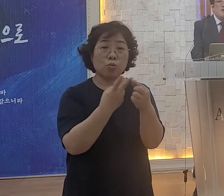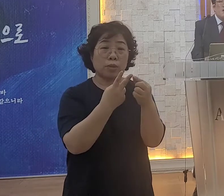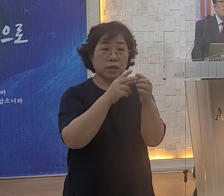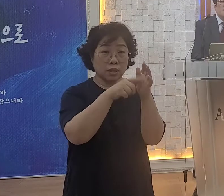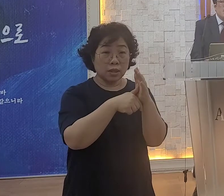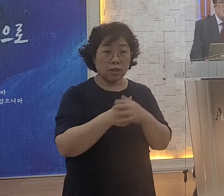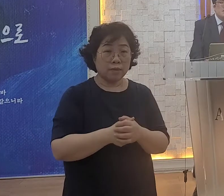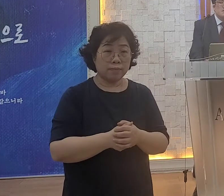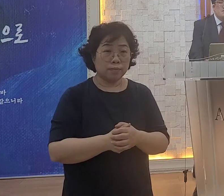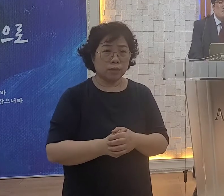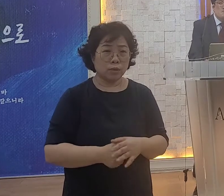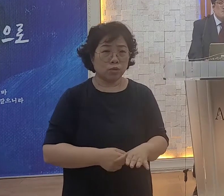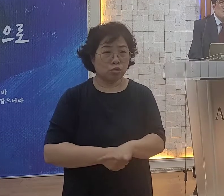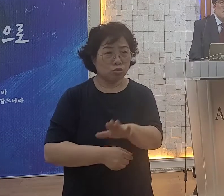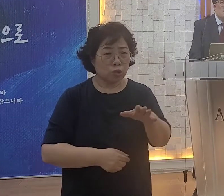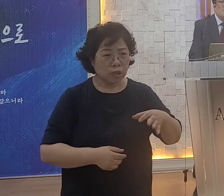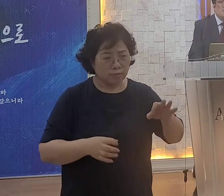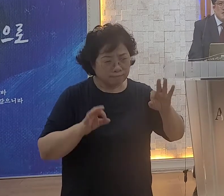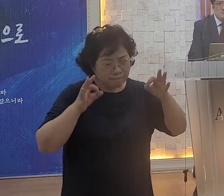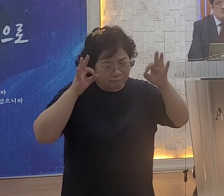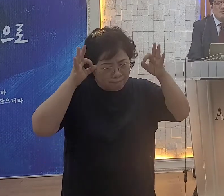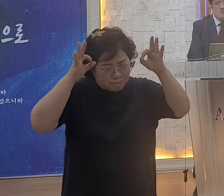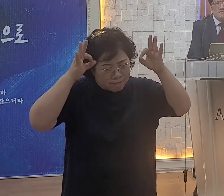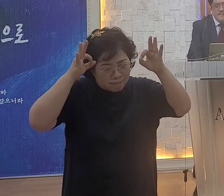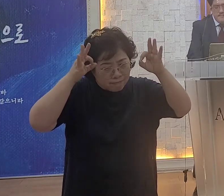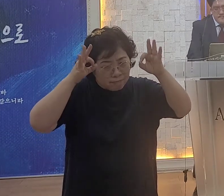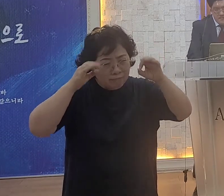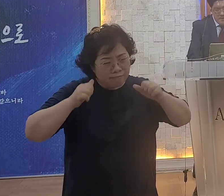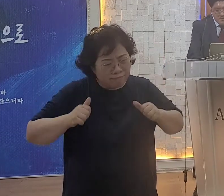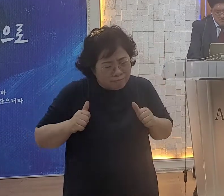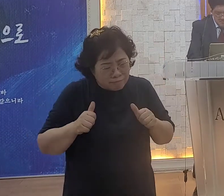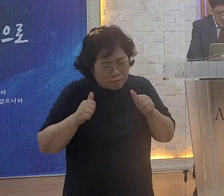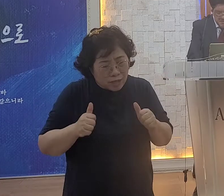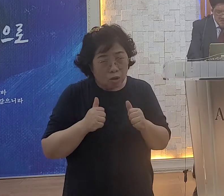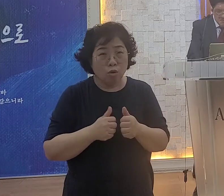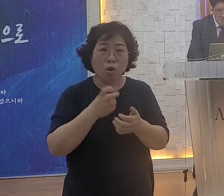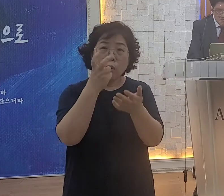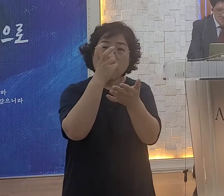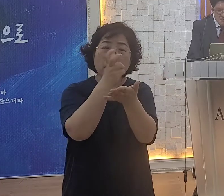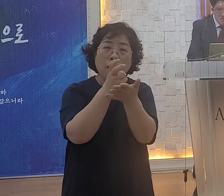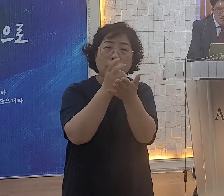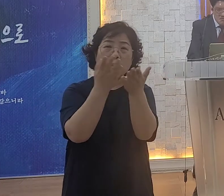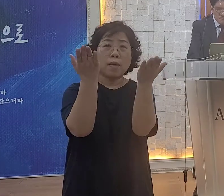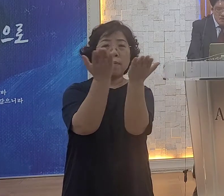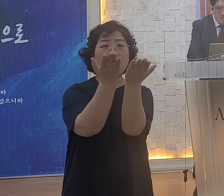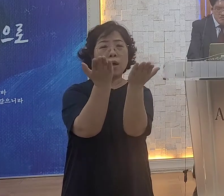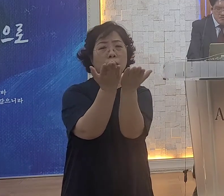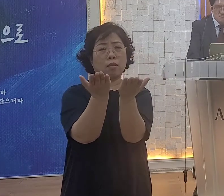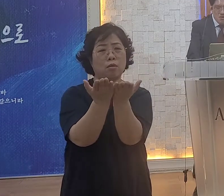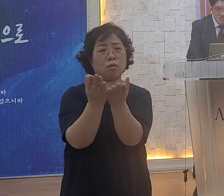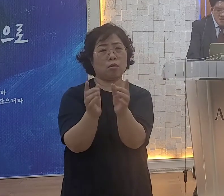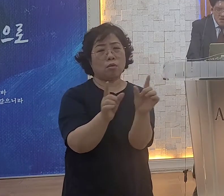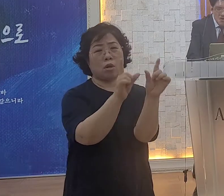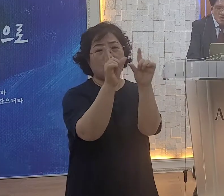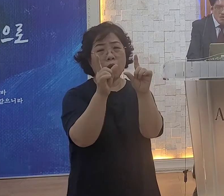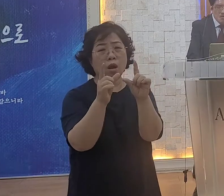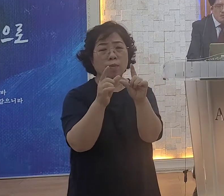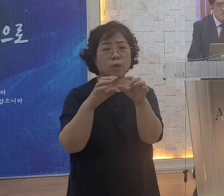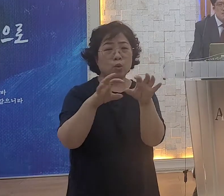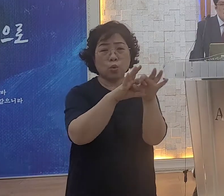우리가 아무리 애를 쓰고 이렇게 노력을 해도 사실 율법의 행위로는 어렵다함을 얻을 수가